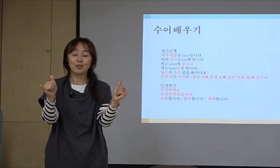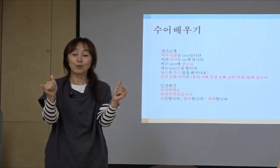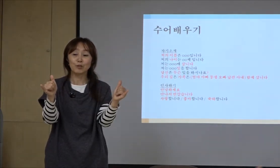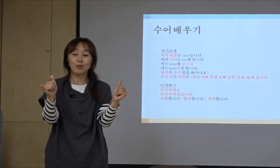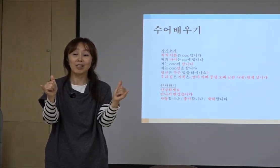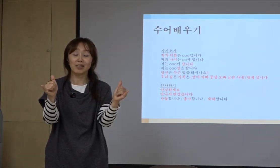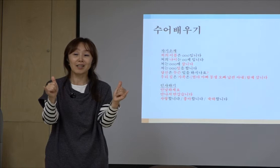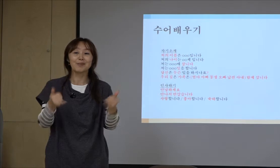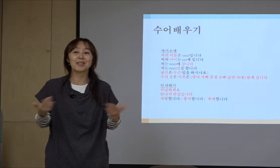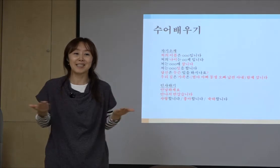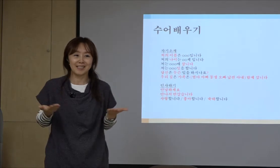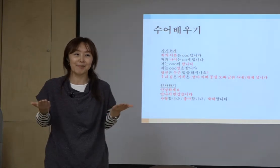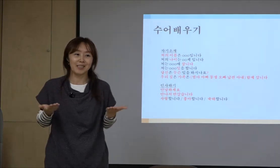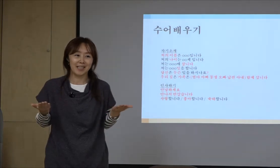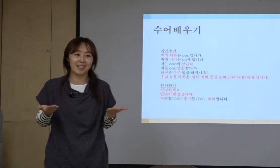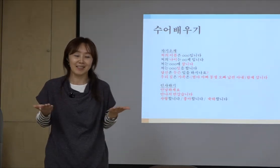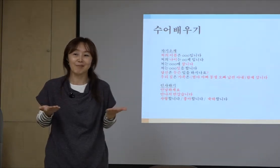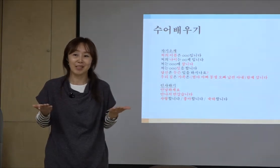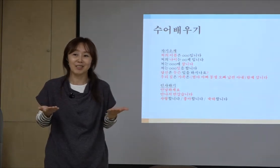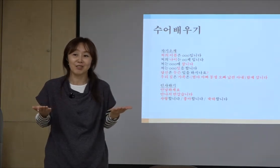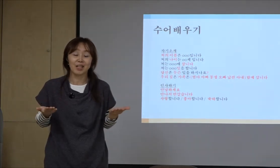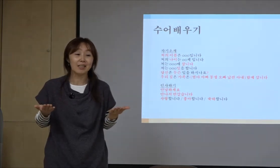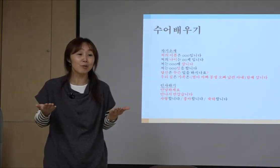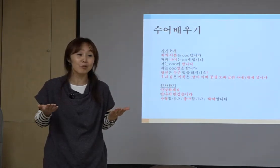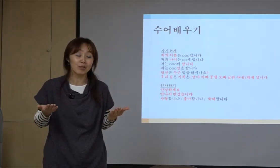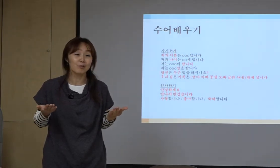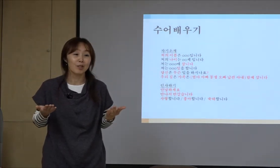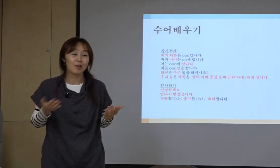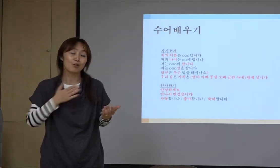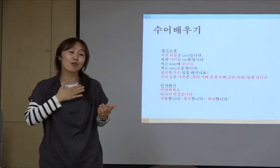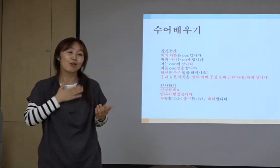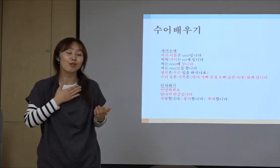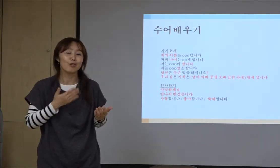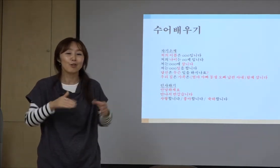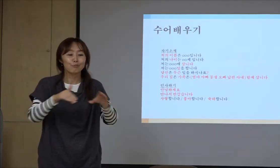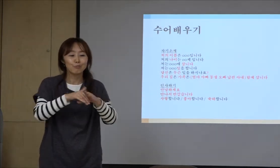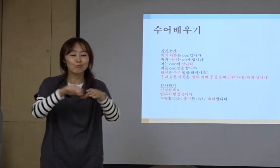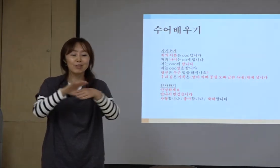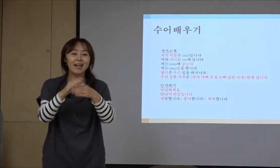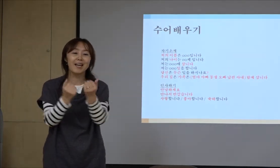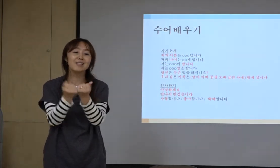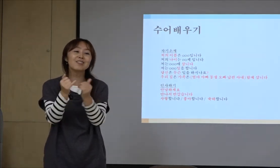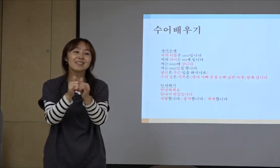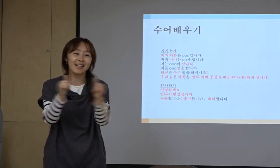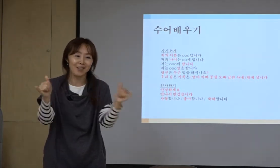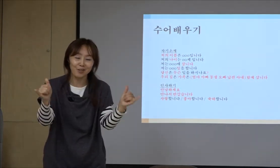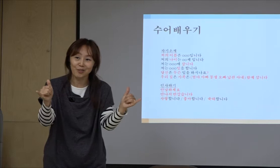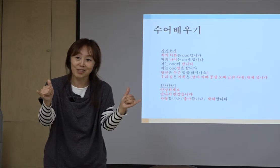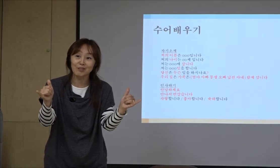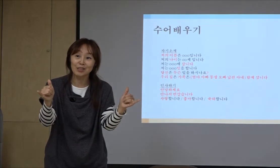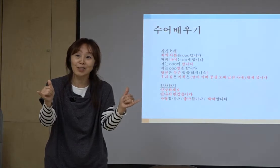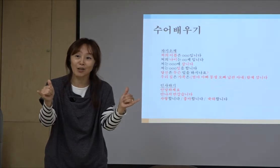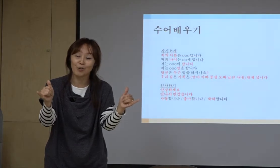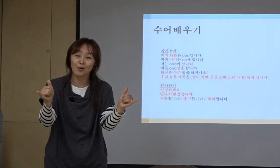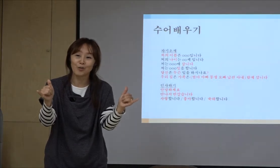좀 더 정확하게 하려면 일을 합니다. 이렇게 하면 되겠죠. 아니면 그냥 저 문화 해설사예요 라고 해도 되고